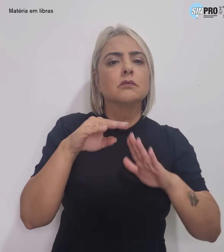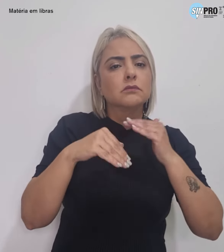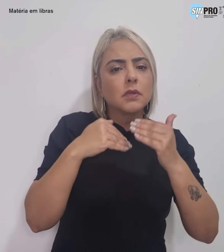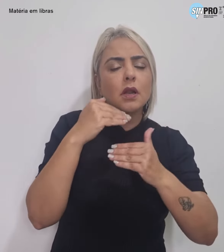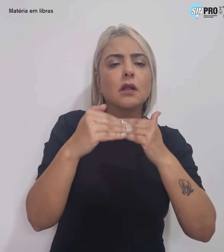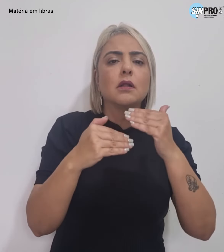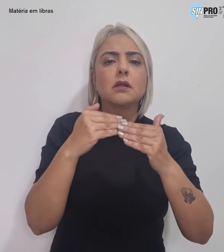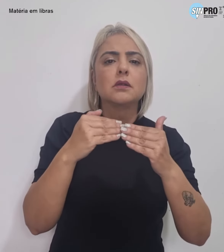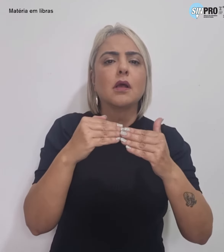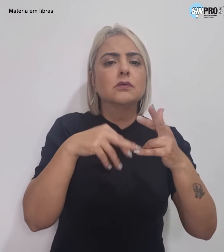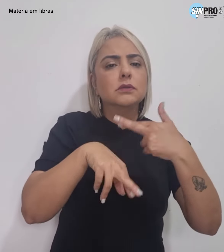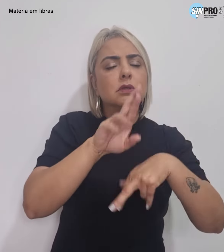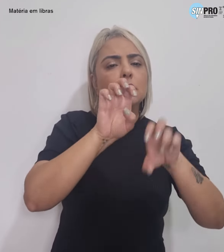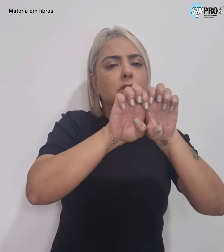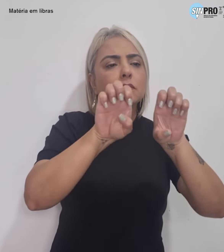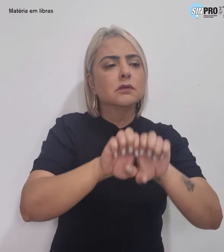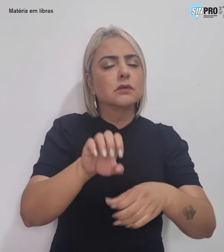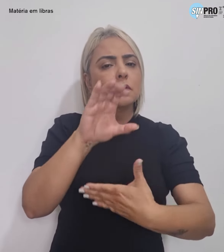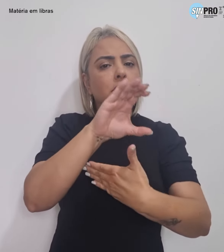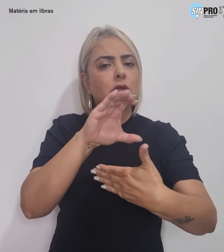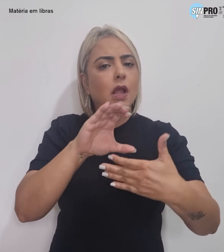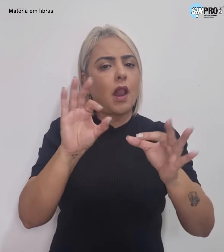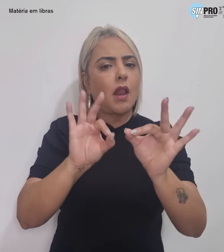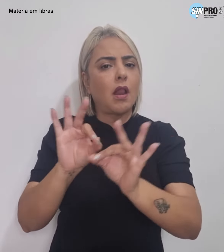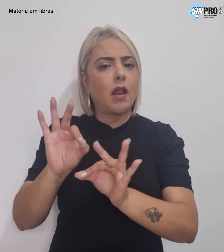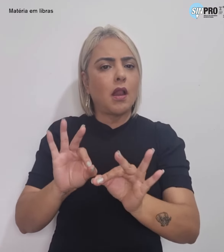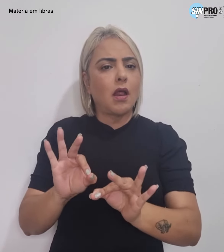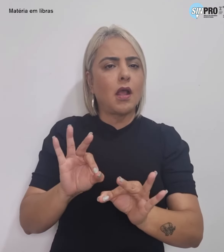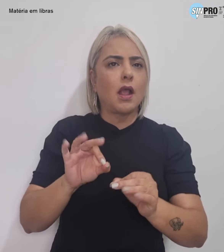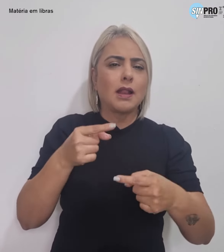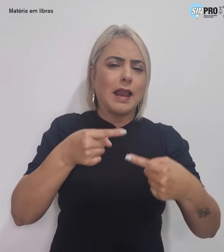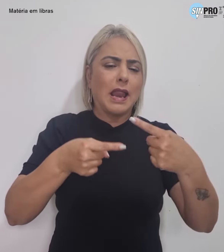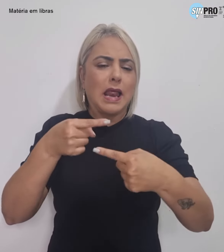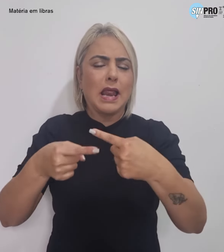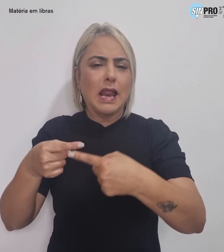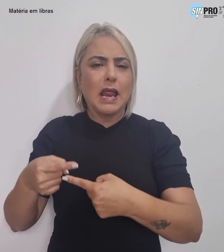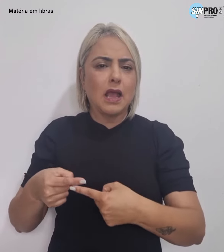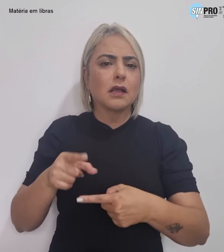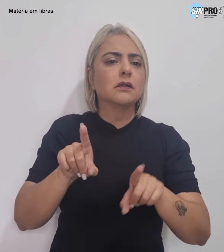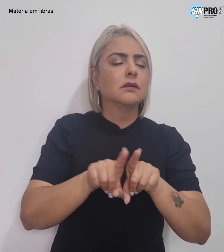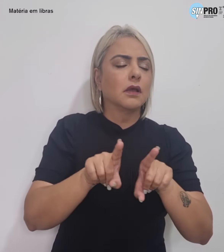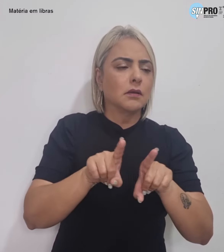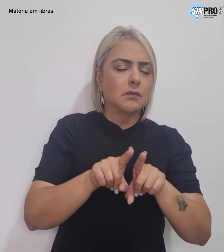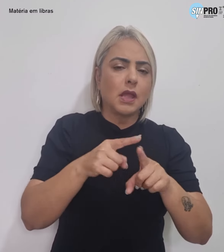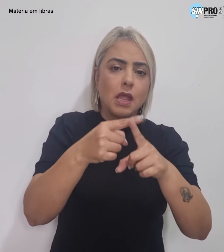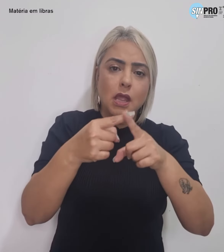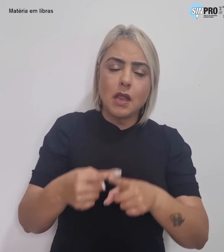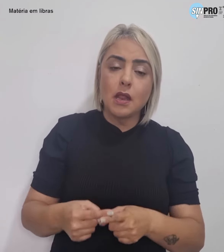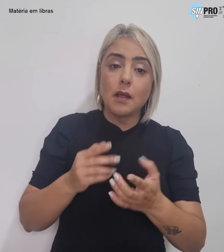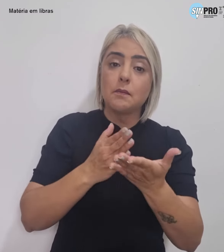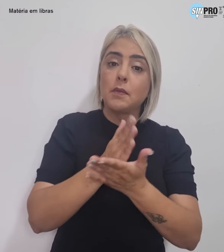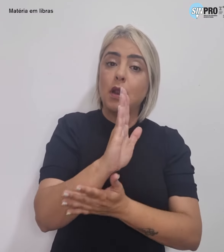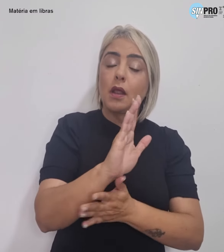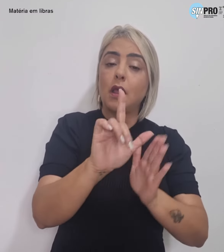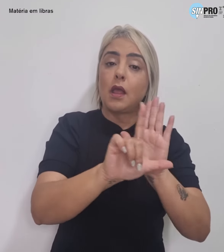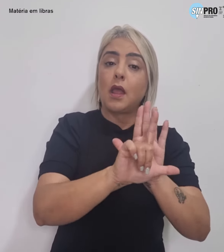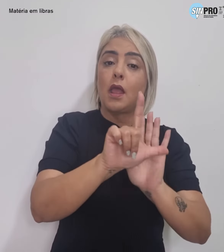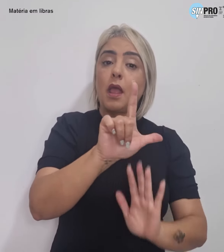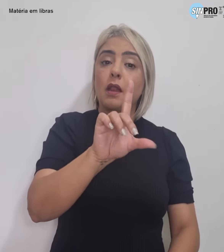reestruturação da carreira. Essa disputa também foi travada na aprovação da LDO pela